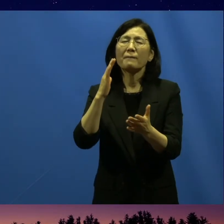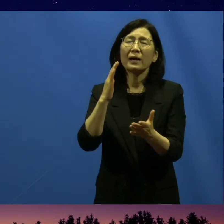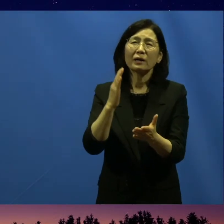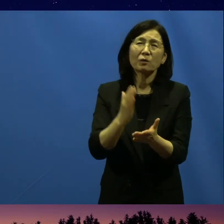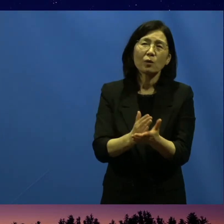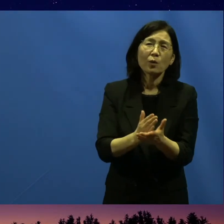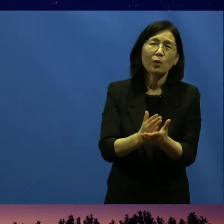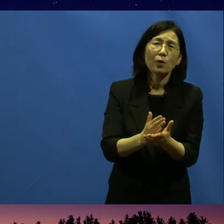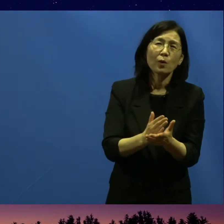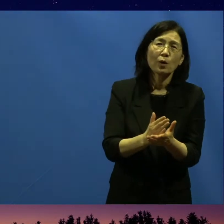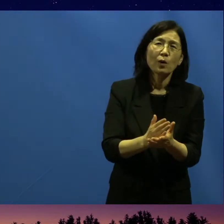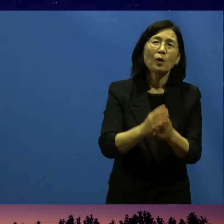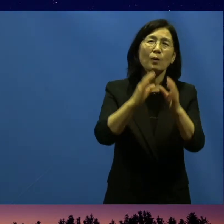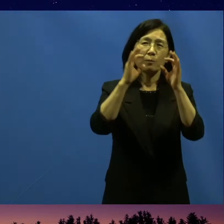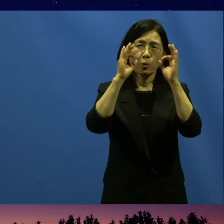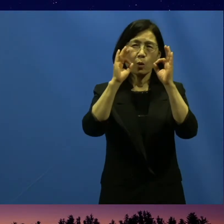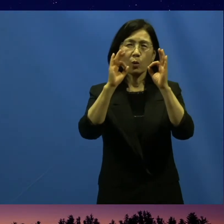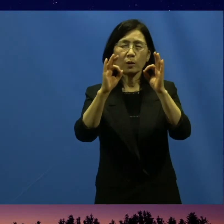두려워 말고